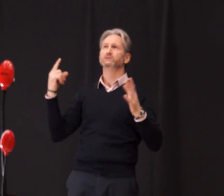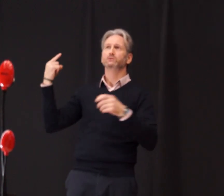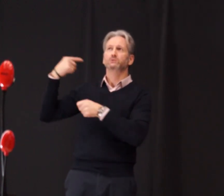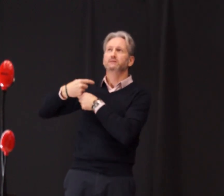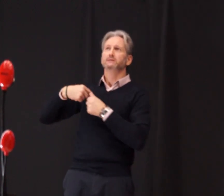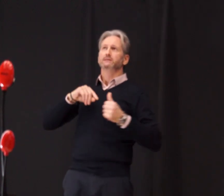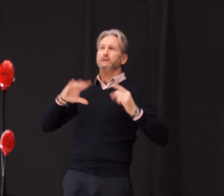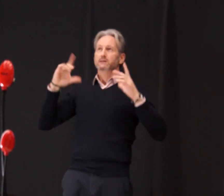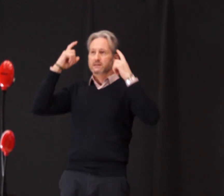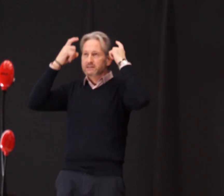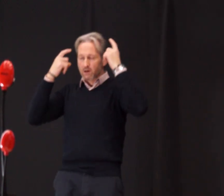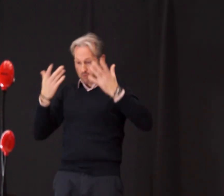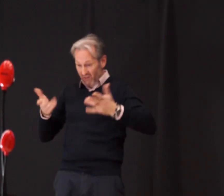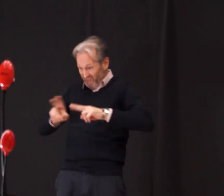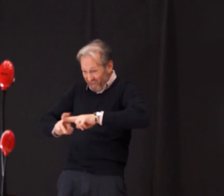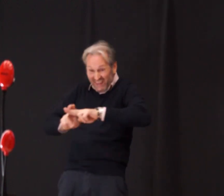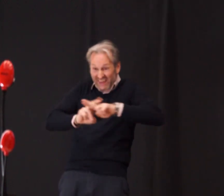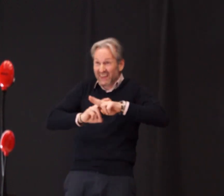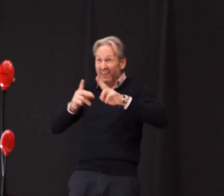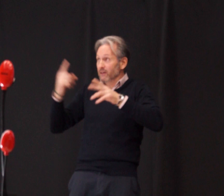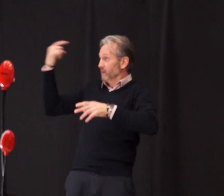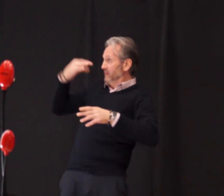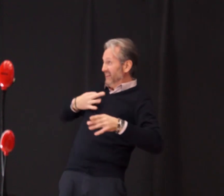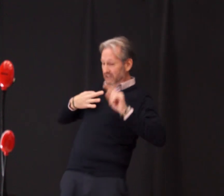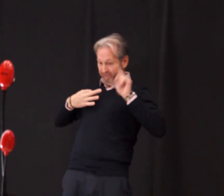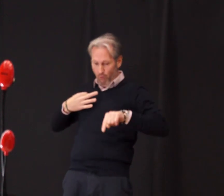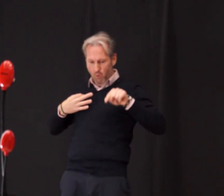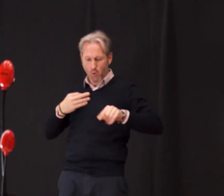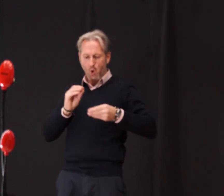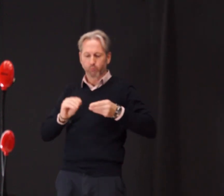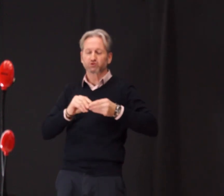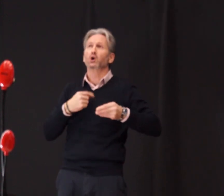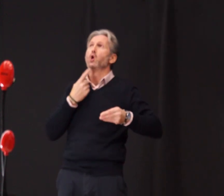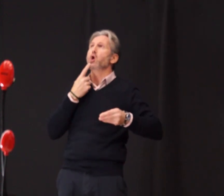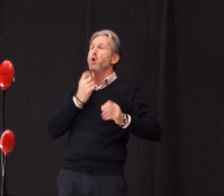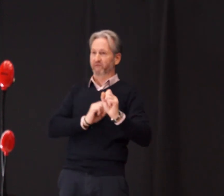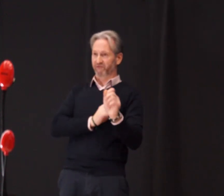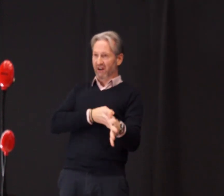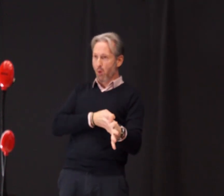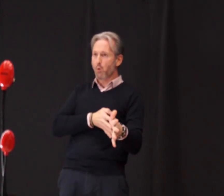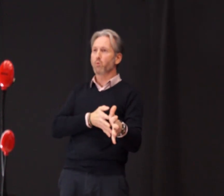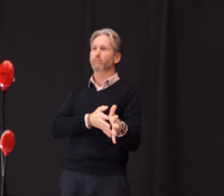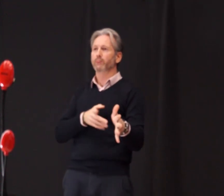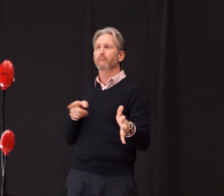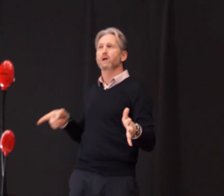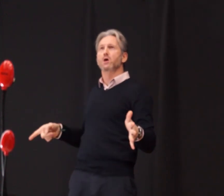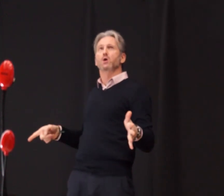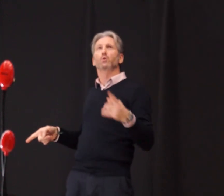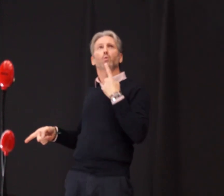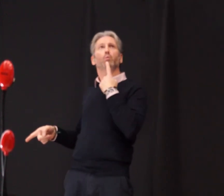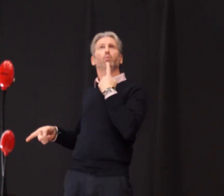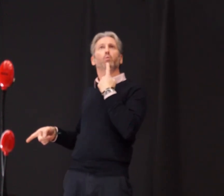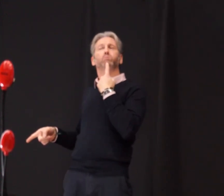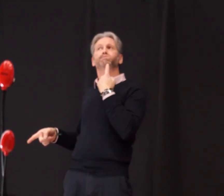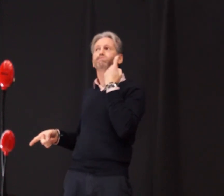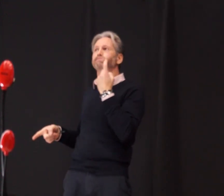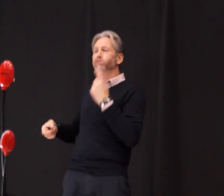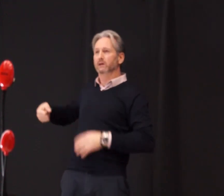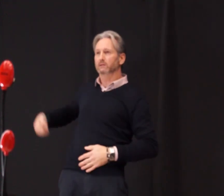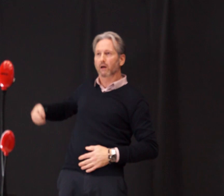qui permet ce genre de travail. Vous voyez, les consignes, elles sont posées comme ça, et on doit, à partir d'éléments, arriver à construire quelque chose.